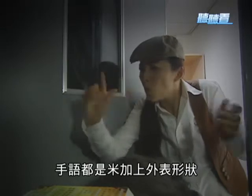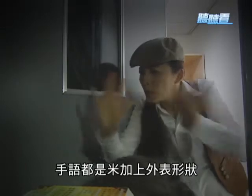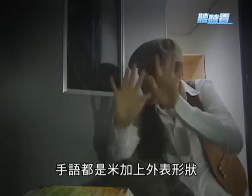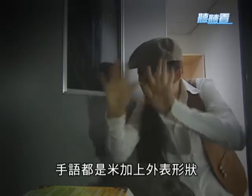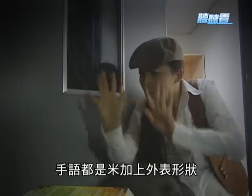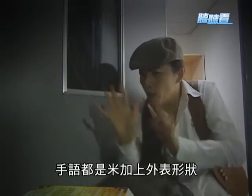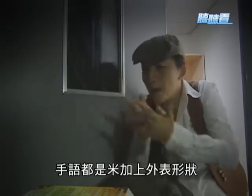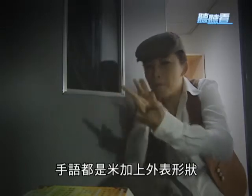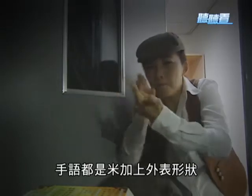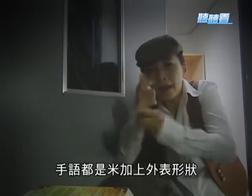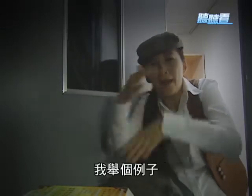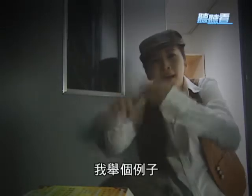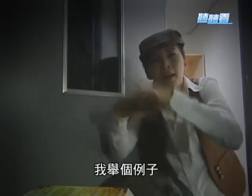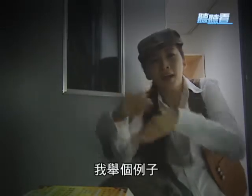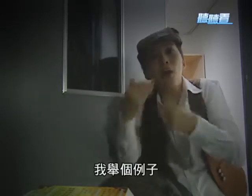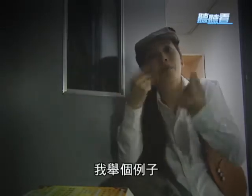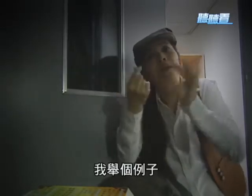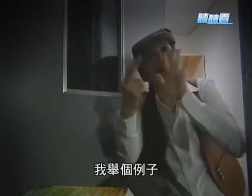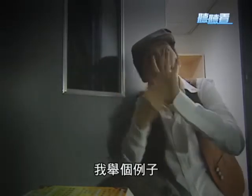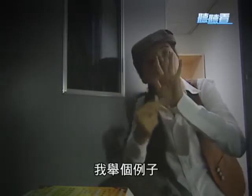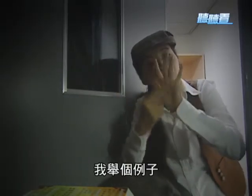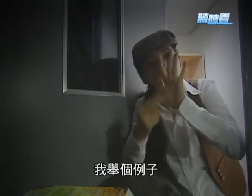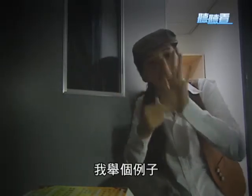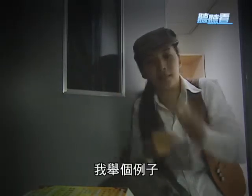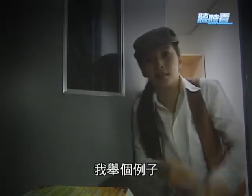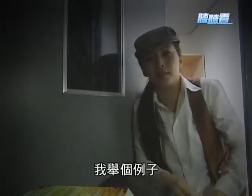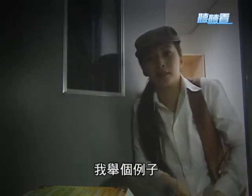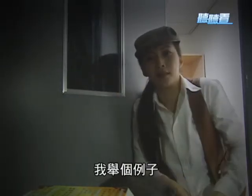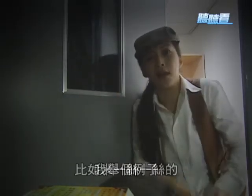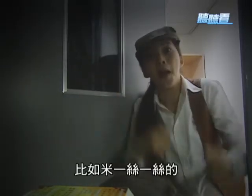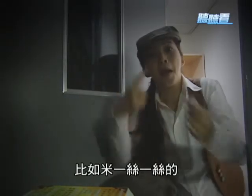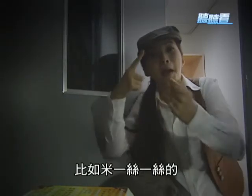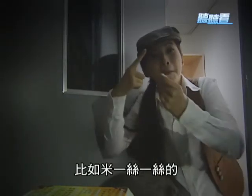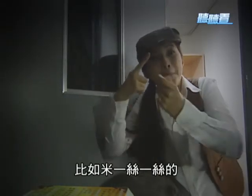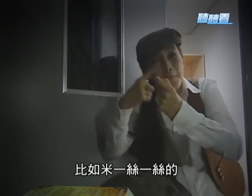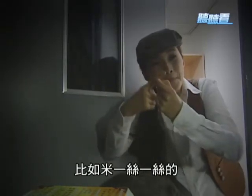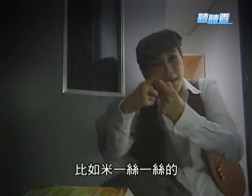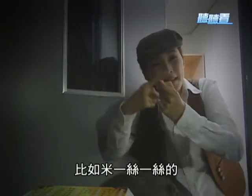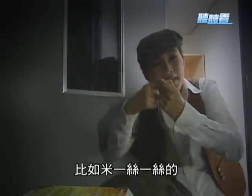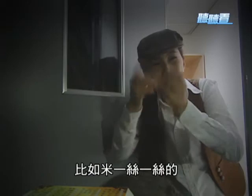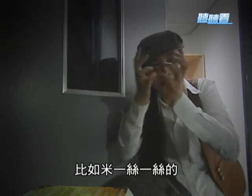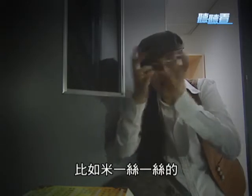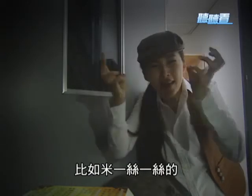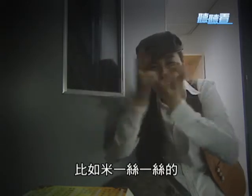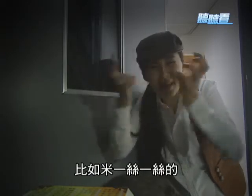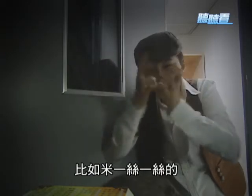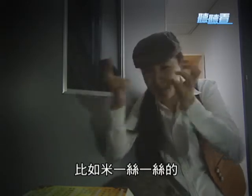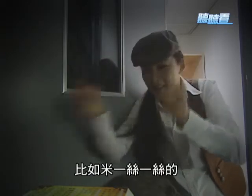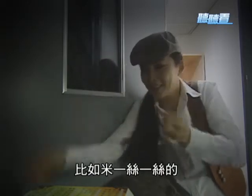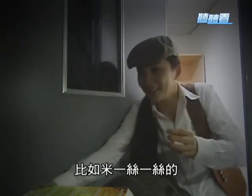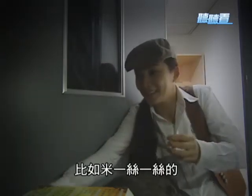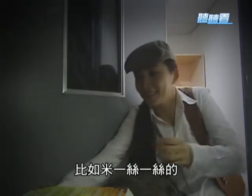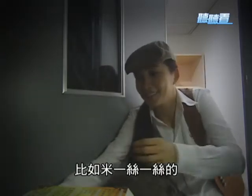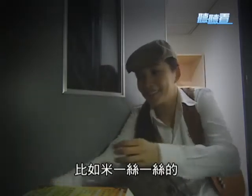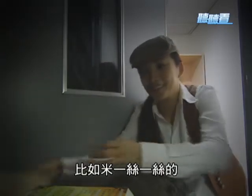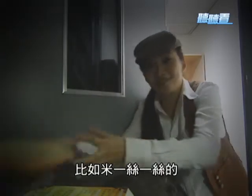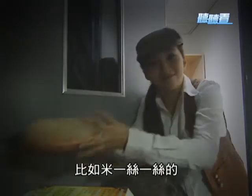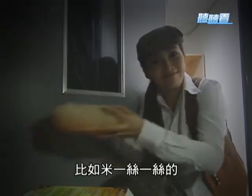形状。我举个例子啊，比如米一丝一丝的，